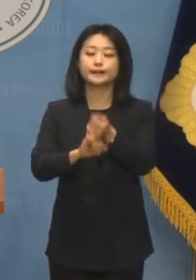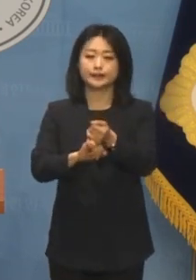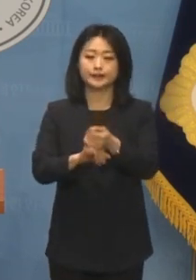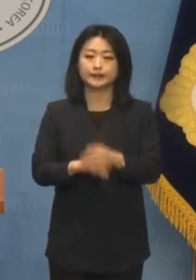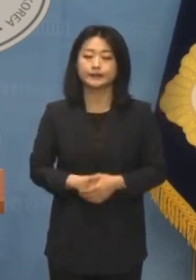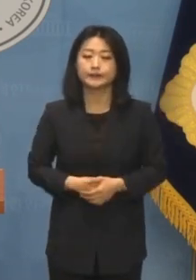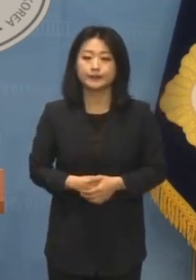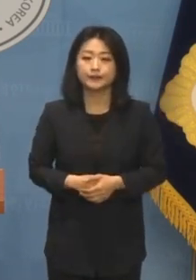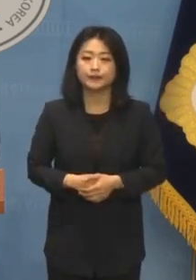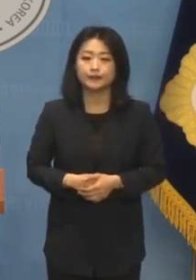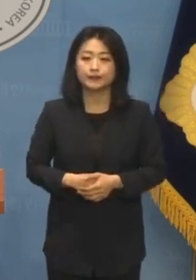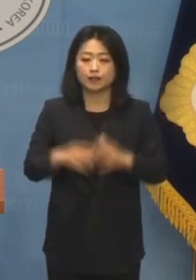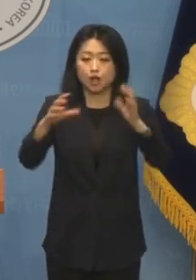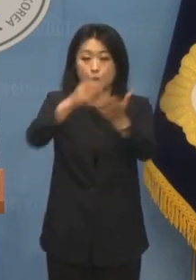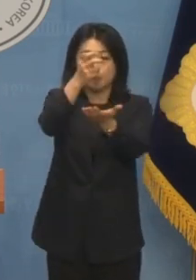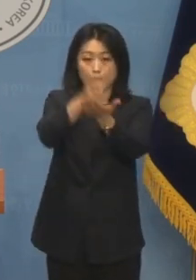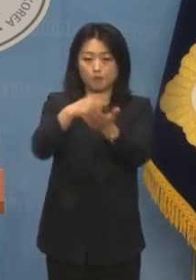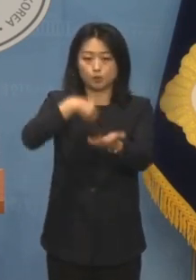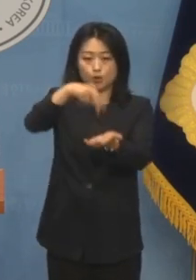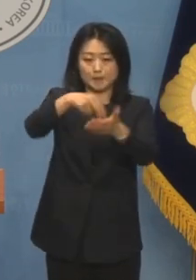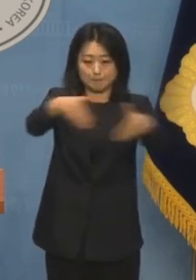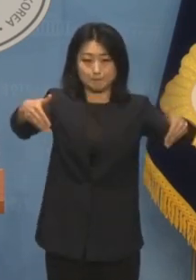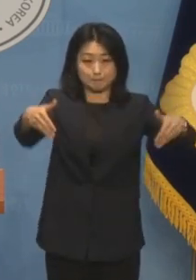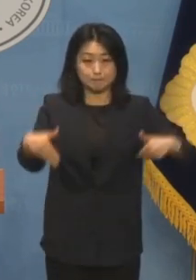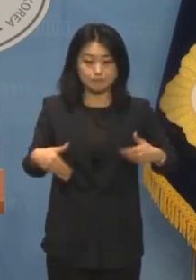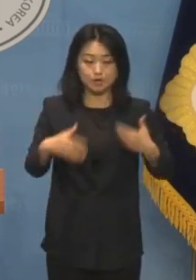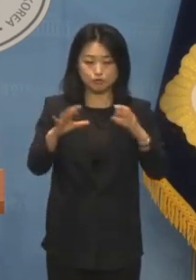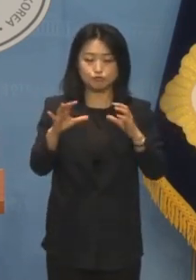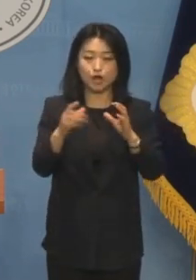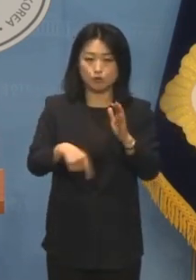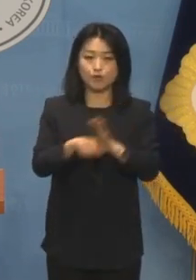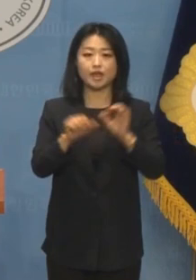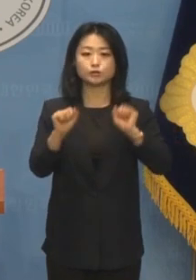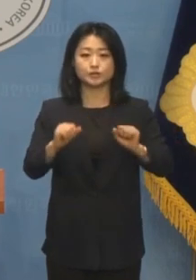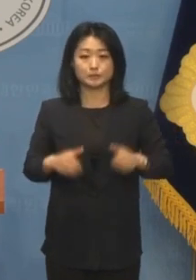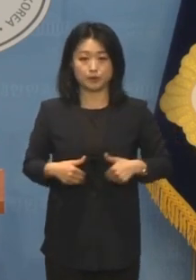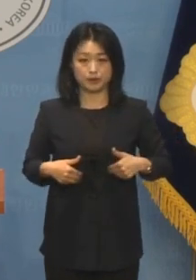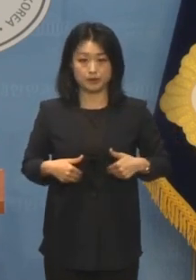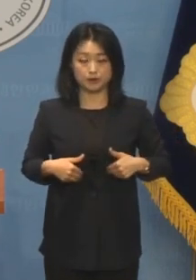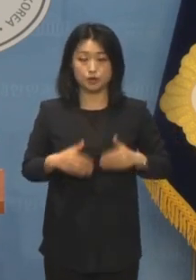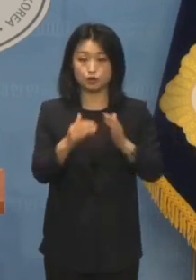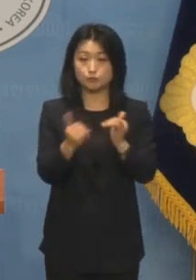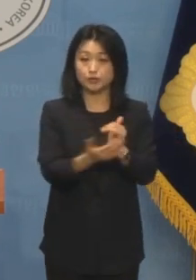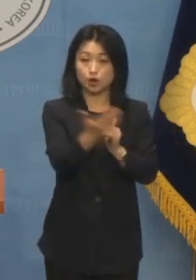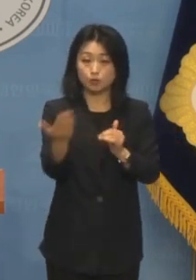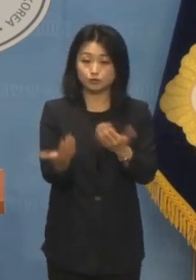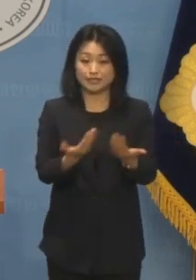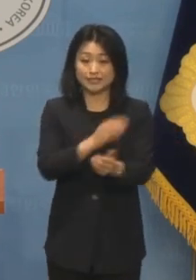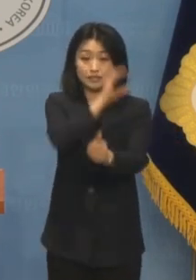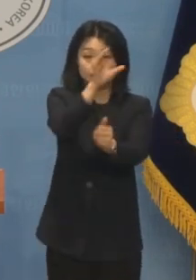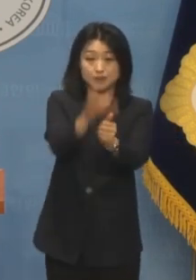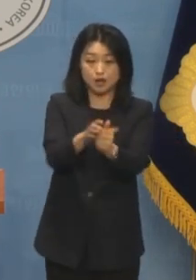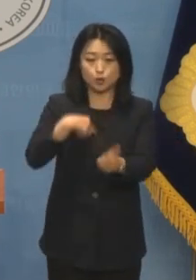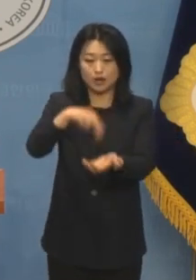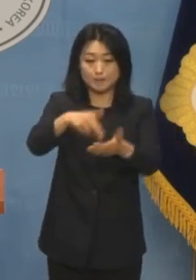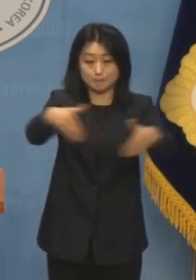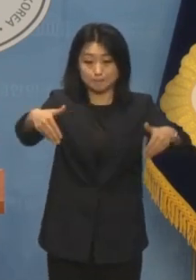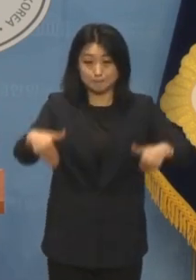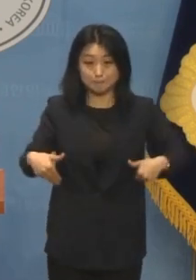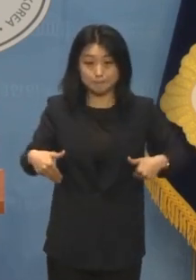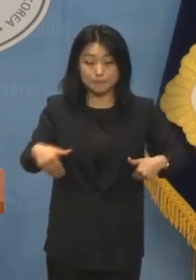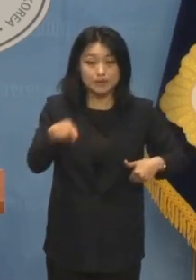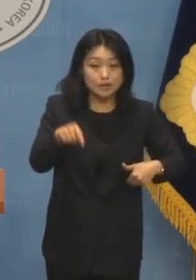위함입니다. 헌법기관의 독립성도 국가와 국민을 위해 존재하는 것입니다. 국민께서 부여한 독립성은